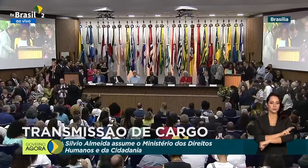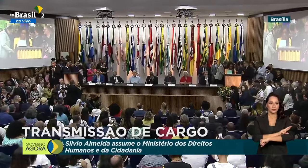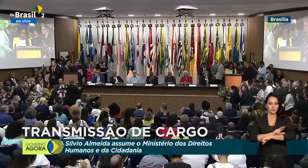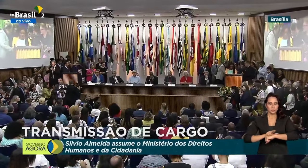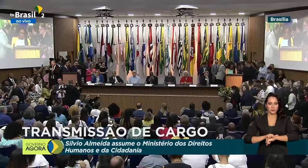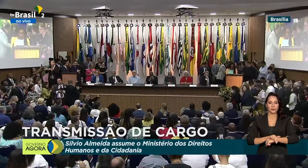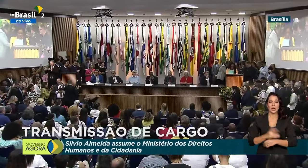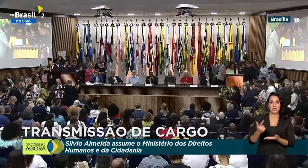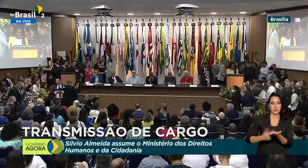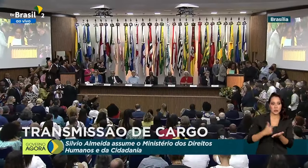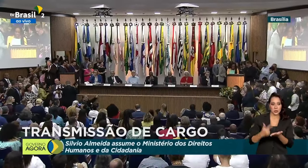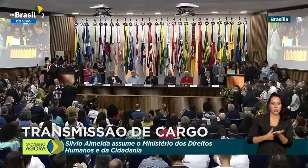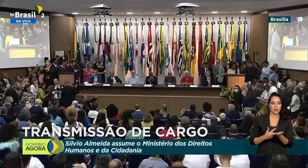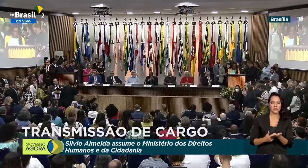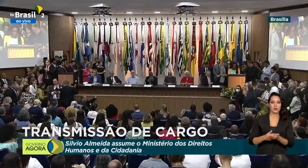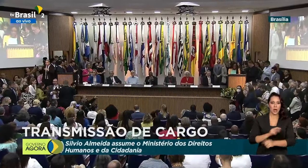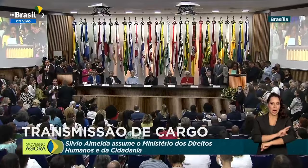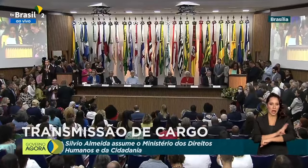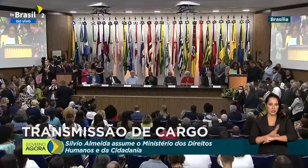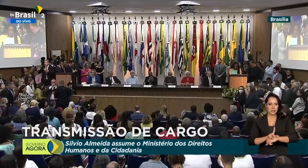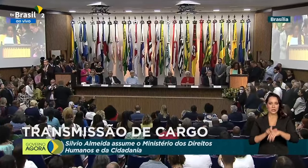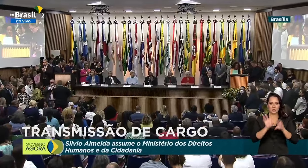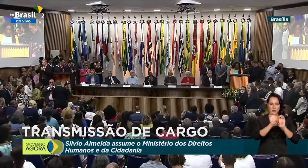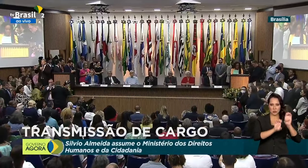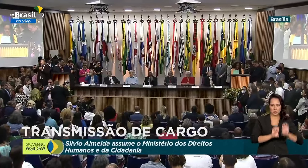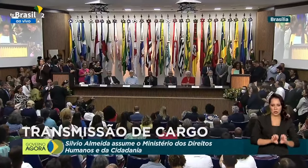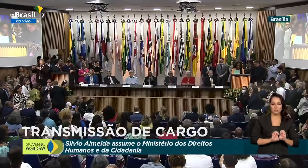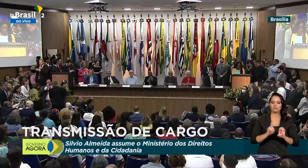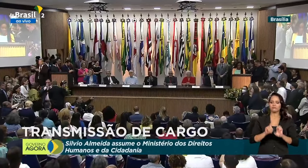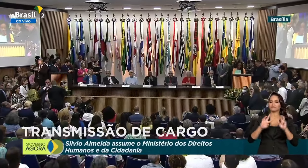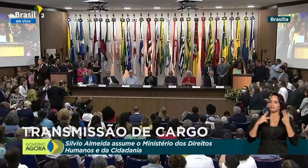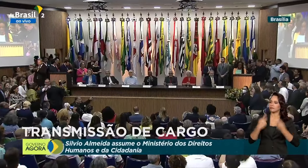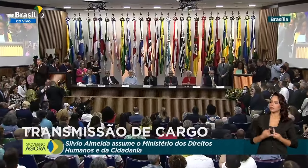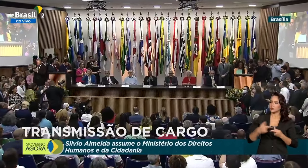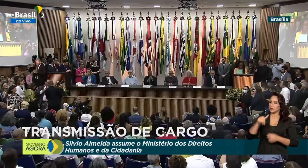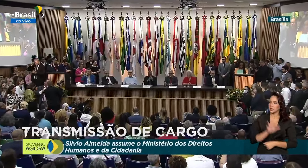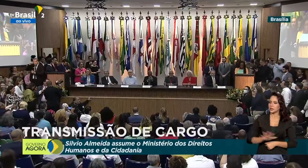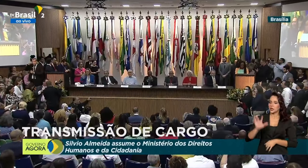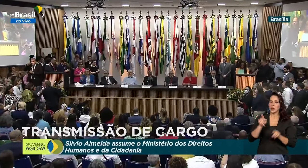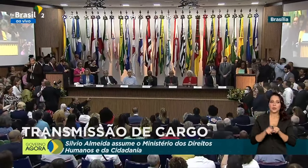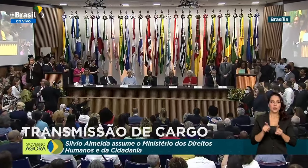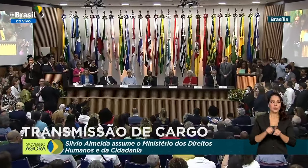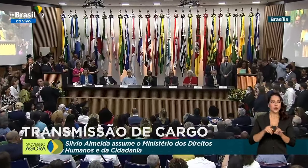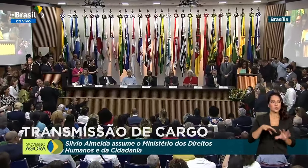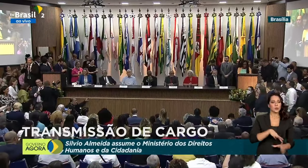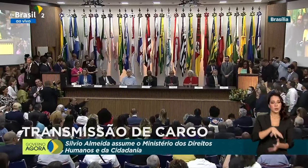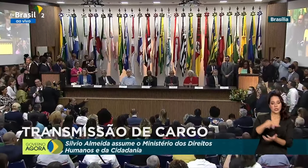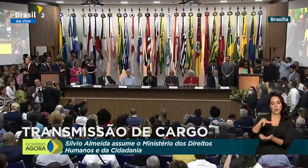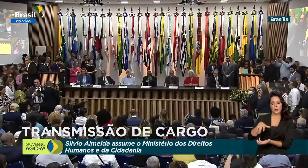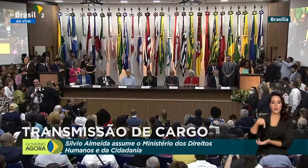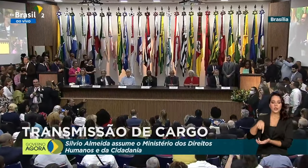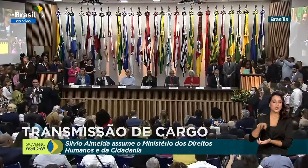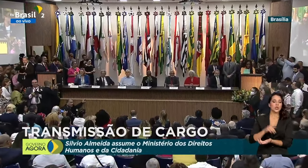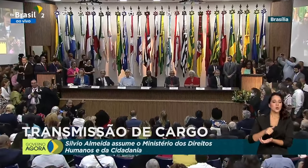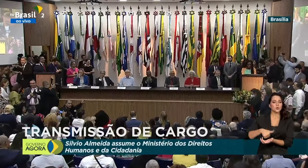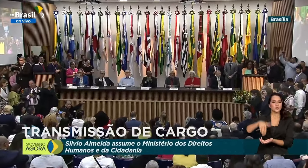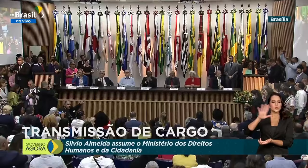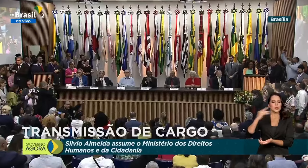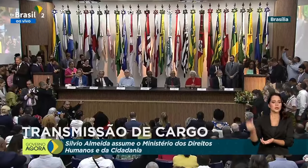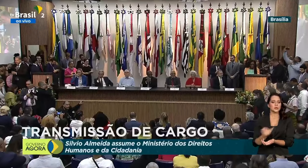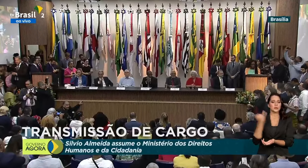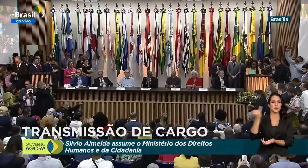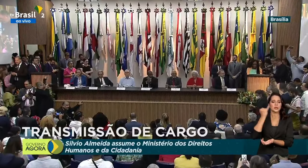seu livro racismo estrutural é reconhecido Nacional internacionalmente como um dos mais